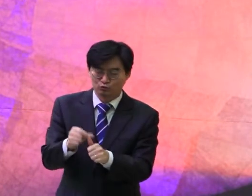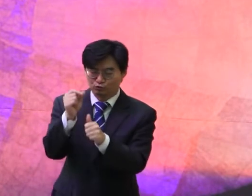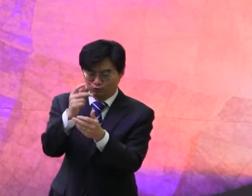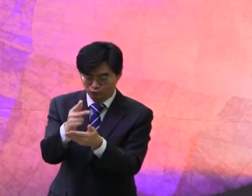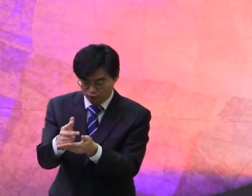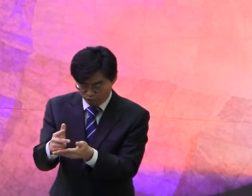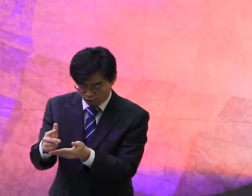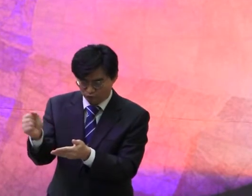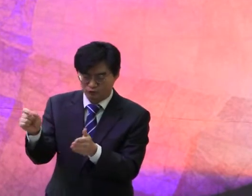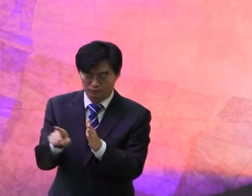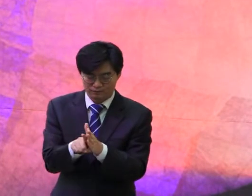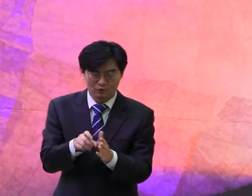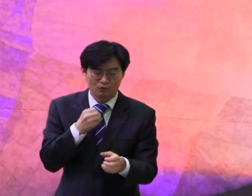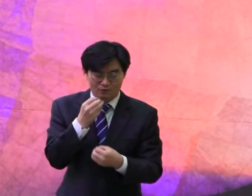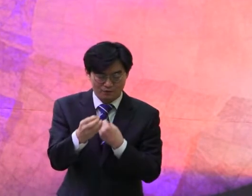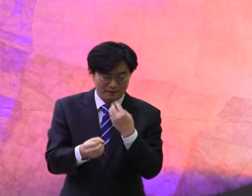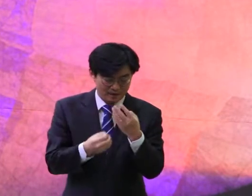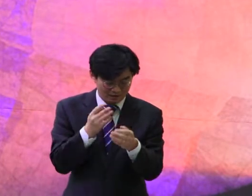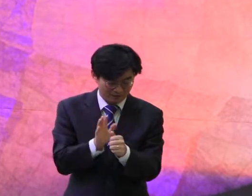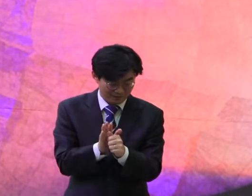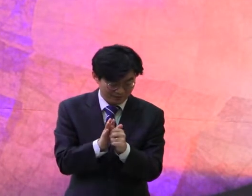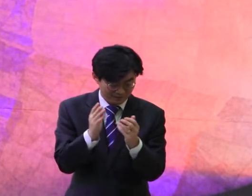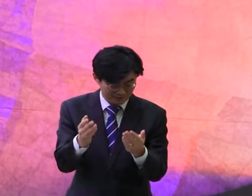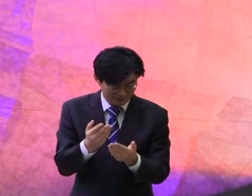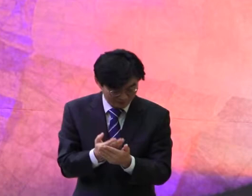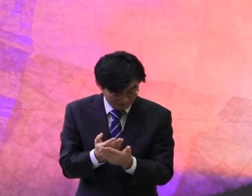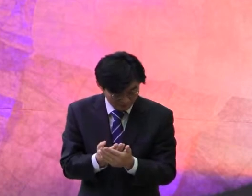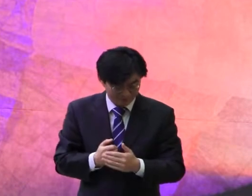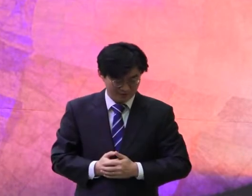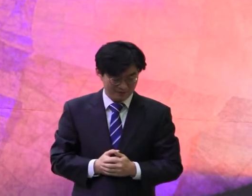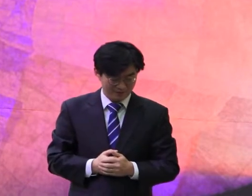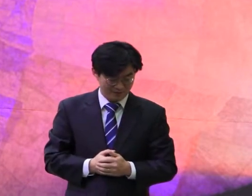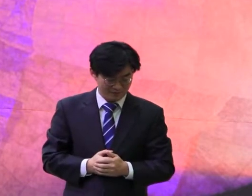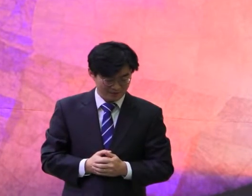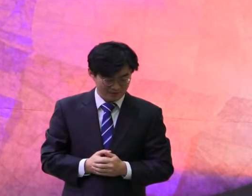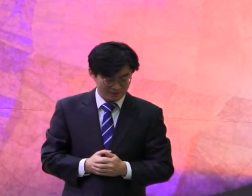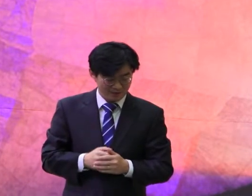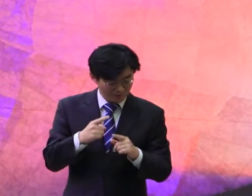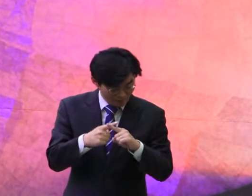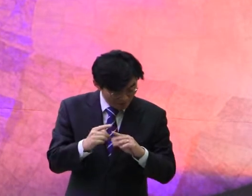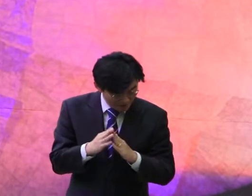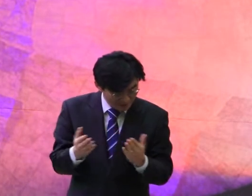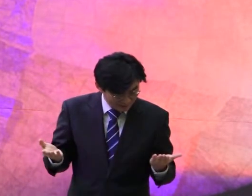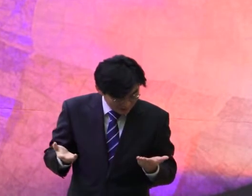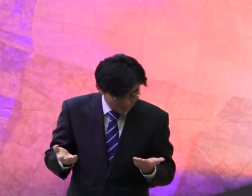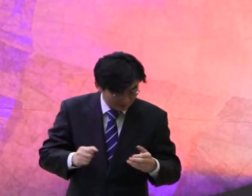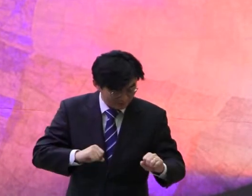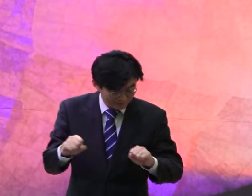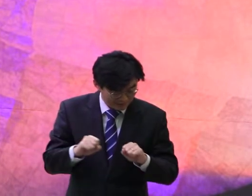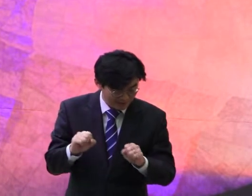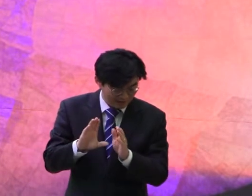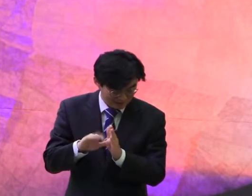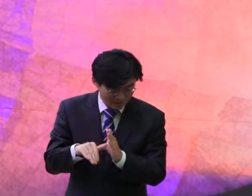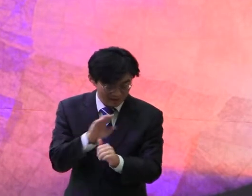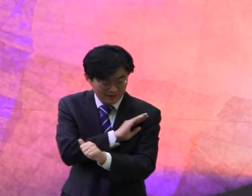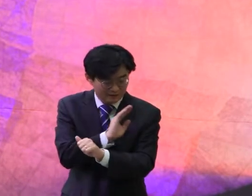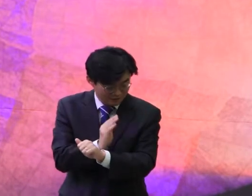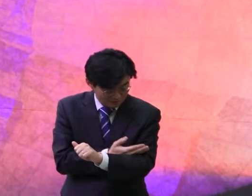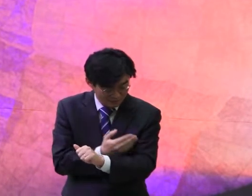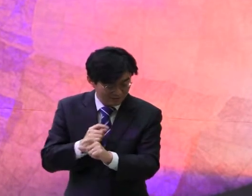믿음을 인도하시며 은사를 따라 세워주신 교회 일꾼에게 능력을 허락하여